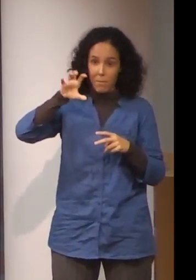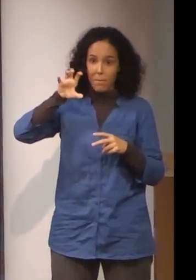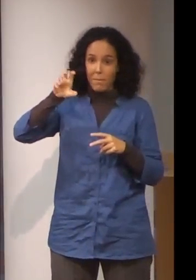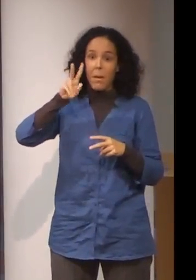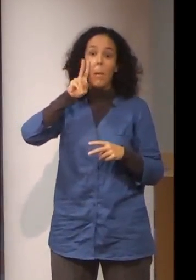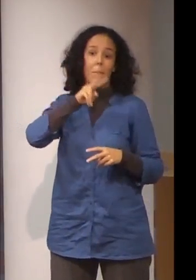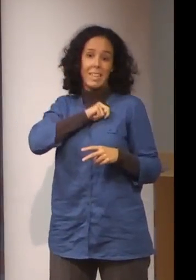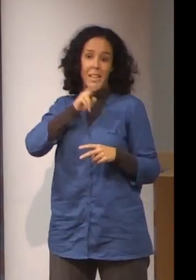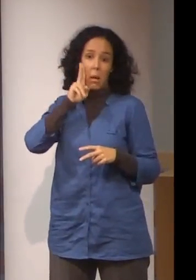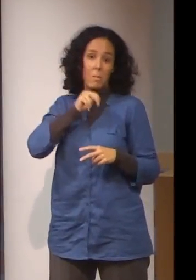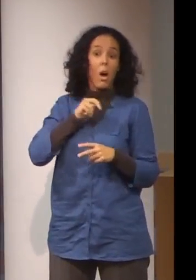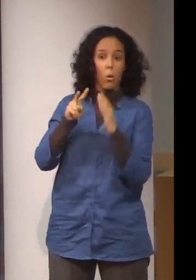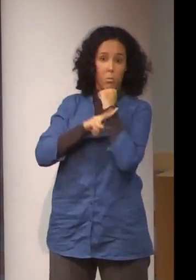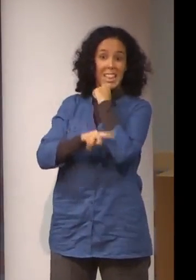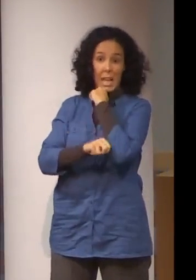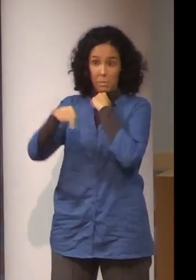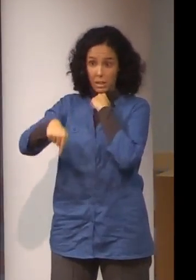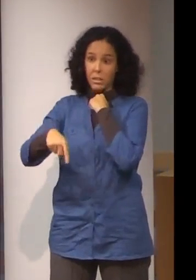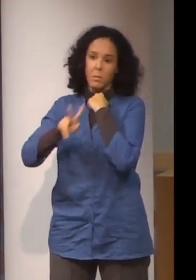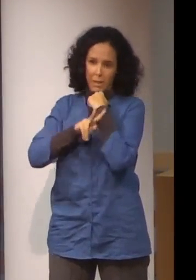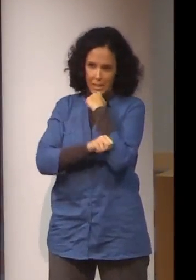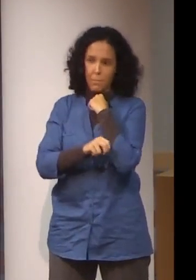se usaba de Vietnam.